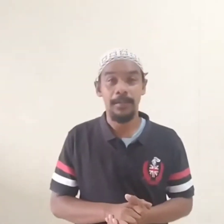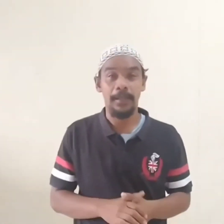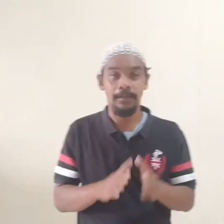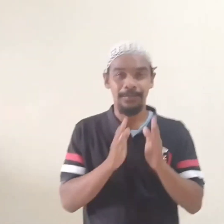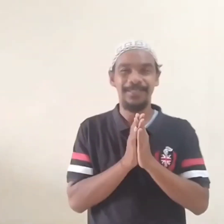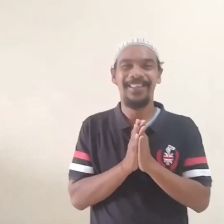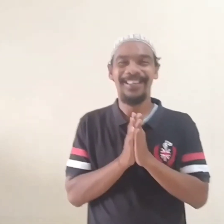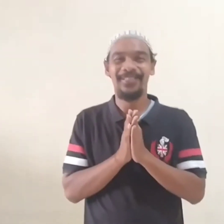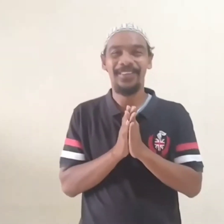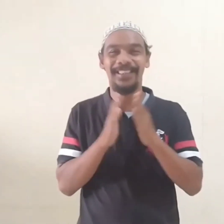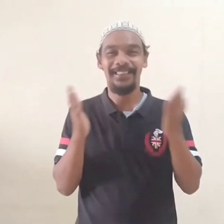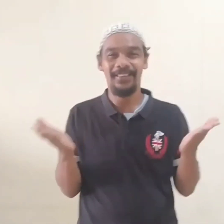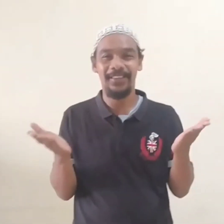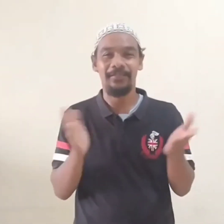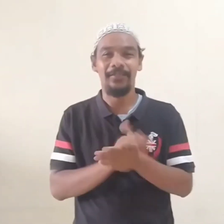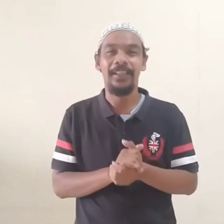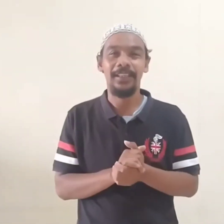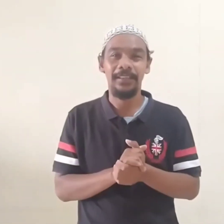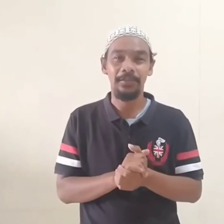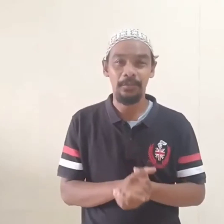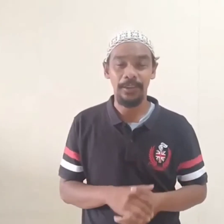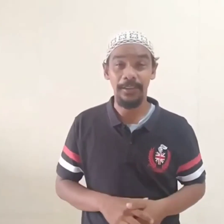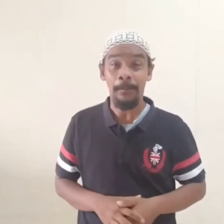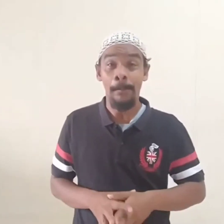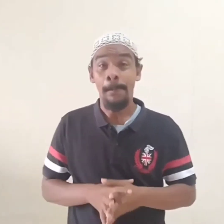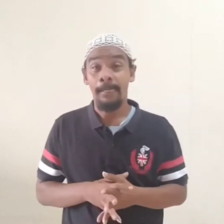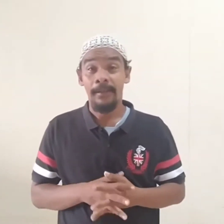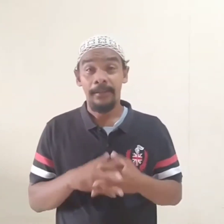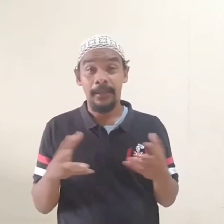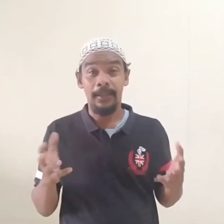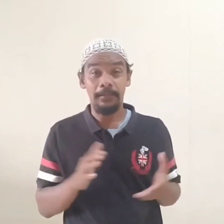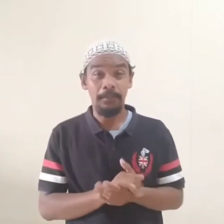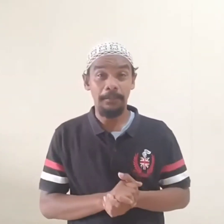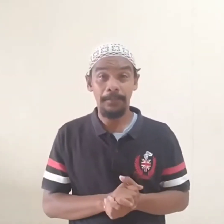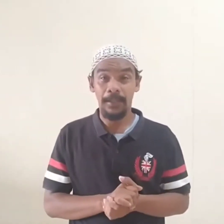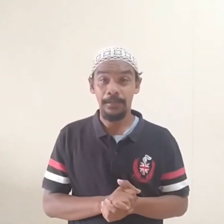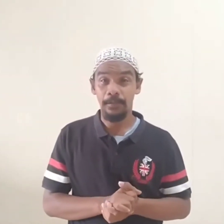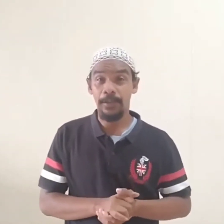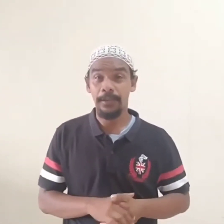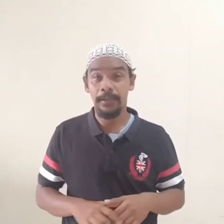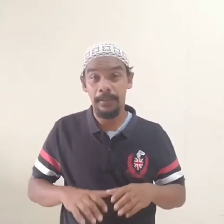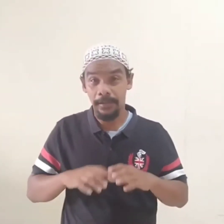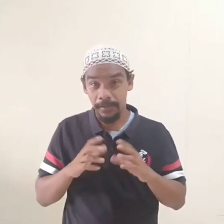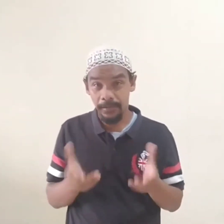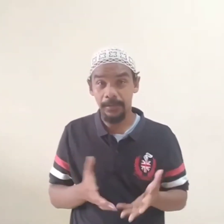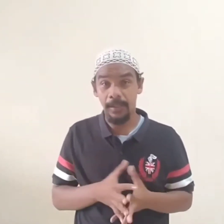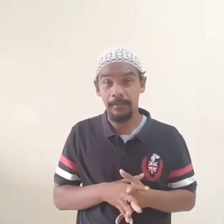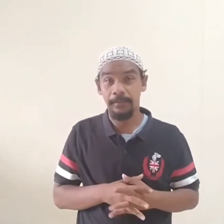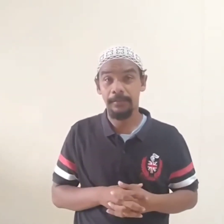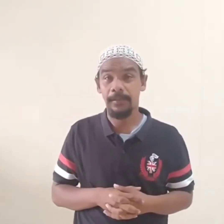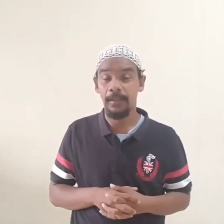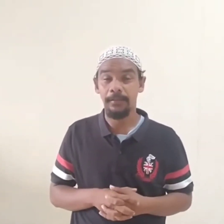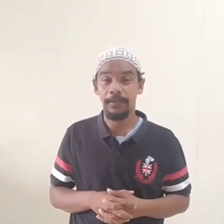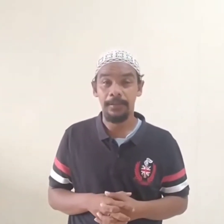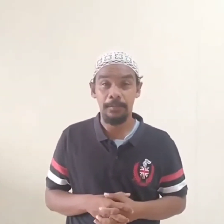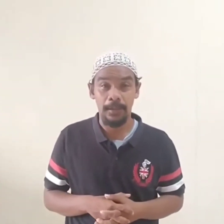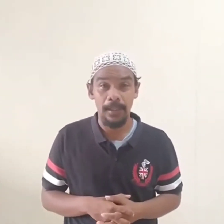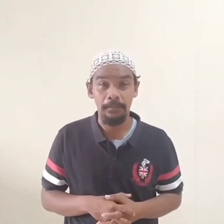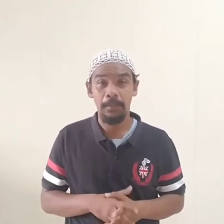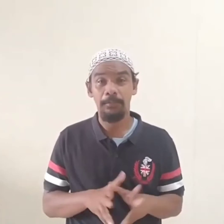basmalah. Bismillahirrahmanirrahim. Baik anak-anak semuanya, terkait bab yang ke-10 ini tentang aktivitas berenang, kemudian